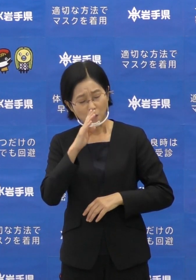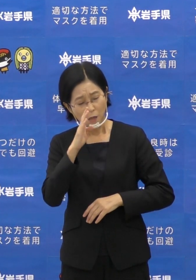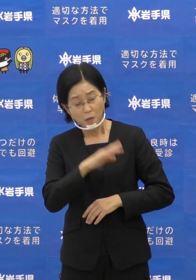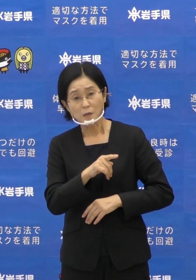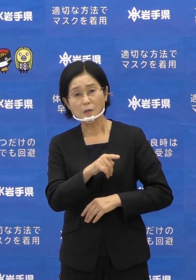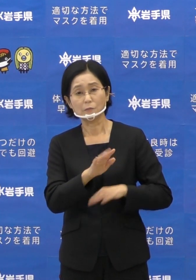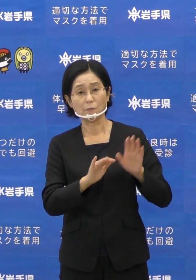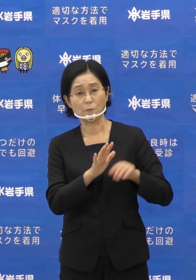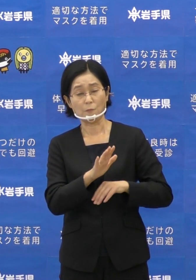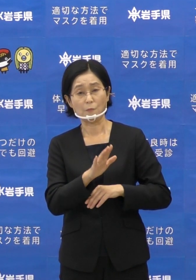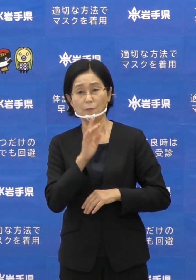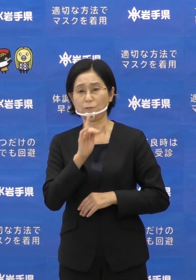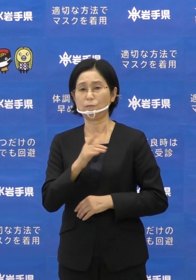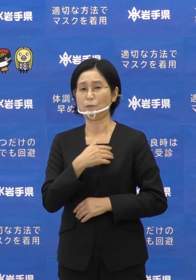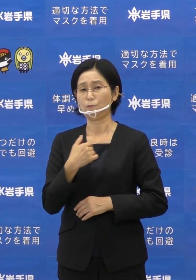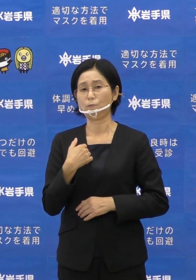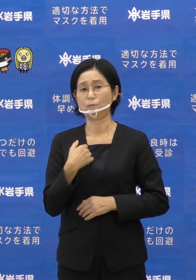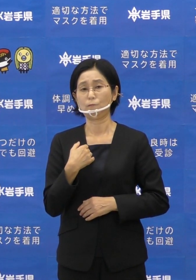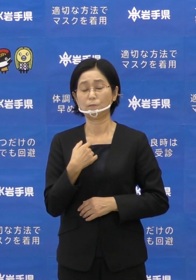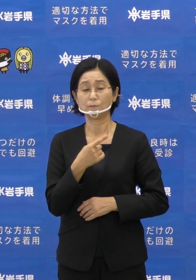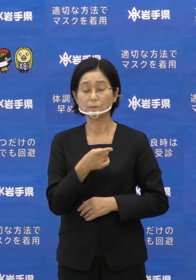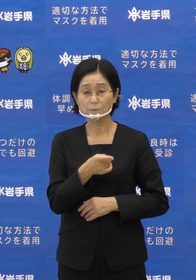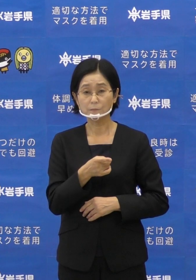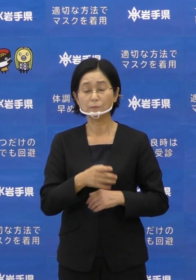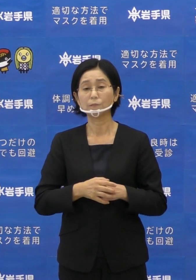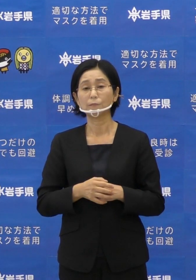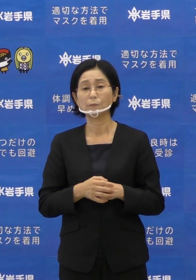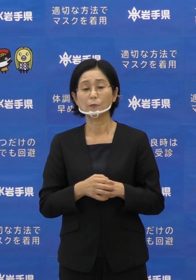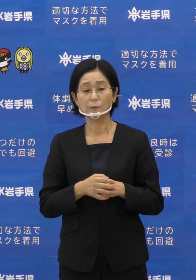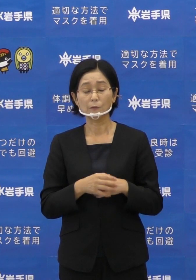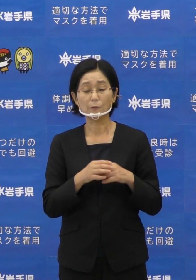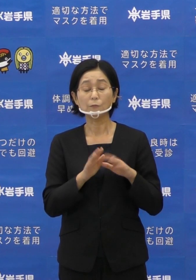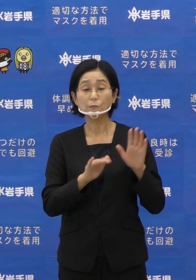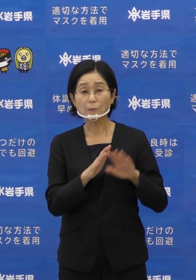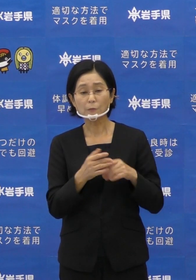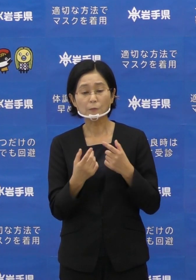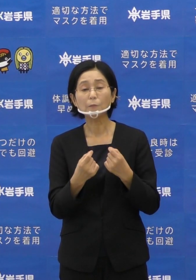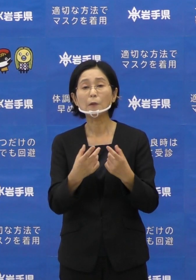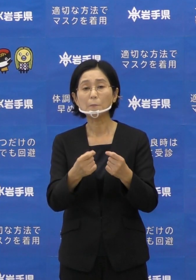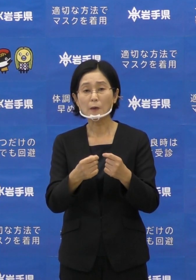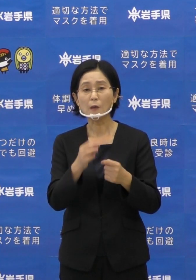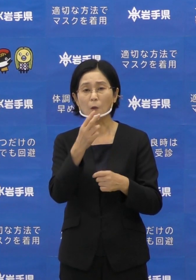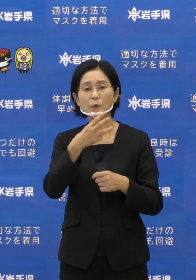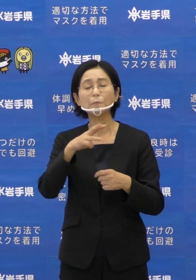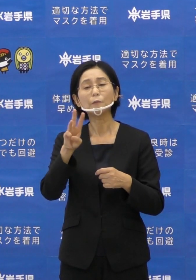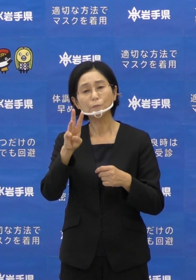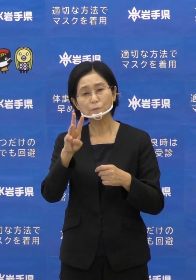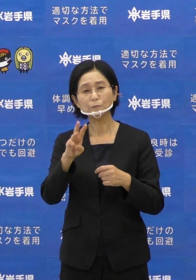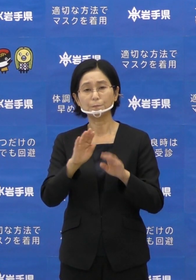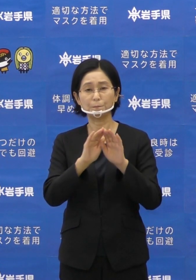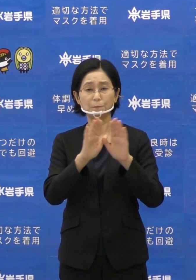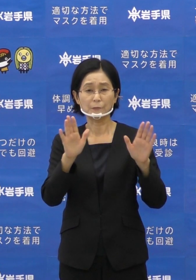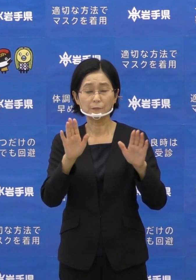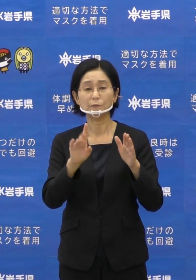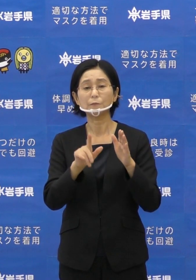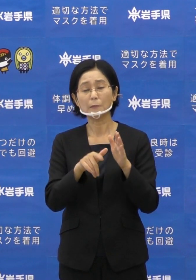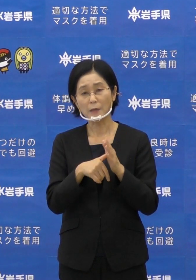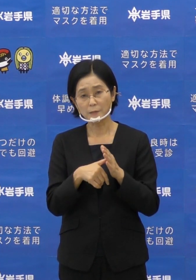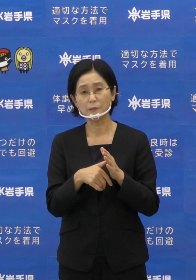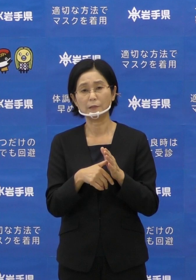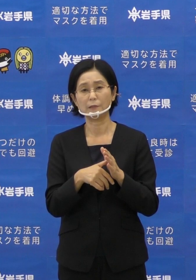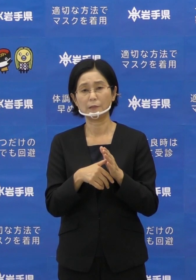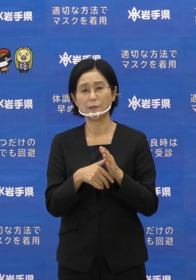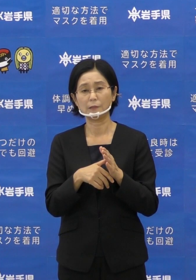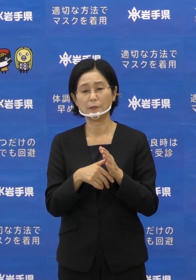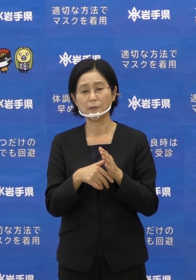ありまして、まずこのままスタートさせたのではとてもそんな両立とは言えない形でのこの開催